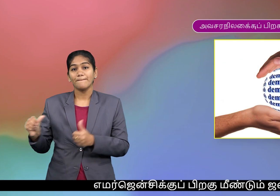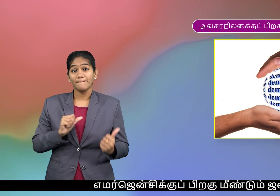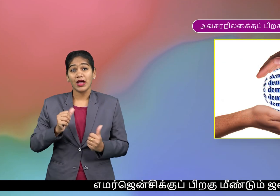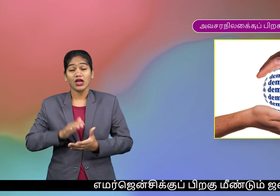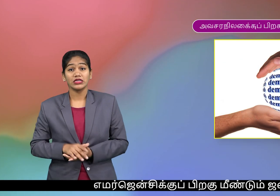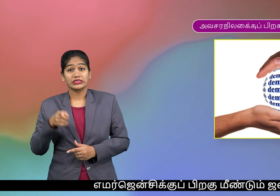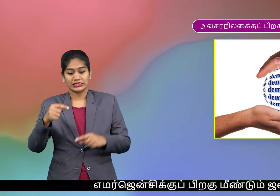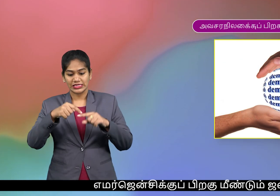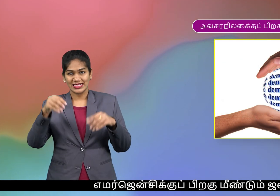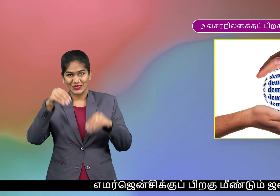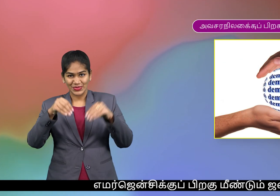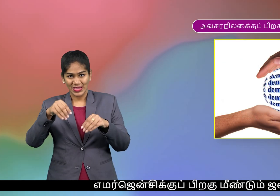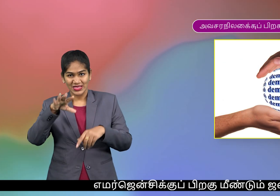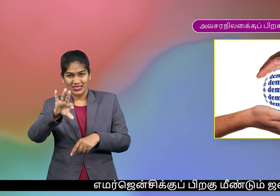எமர்ஜென்சிக்கு பிறகு மீண்டும் ஜனநாயகம்.